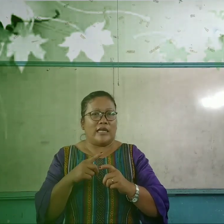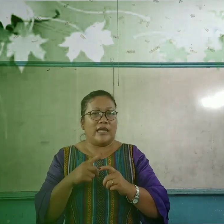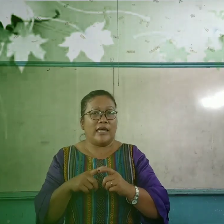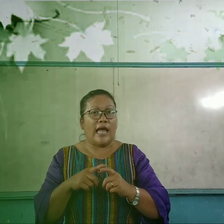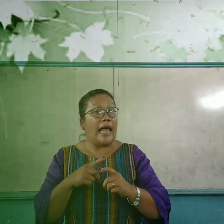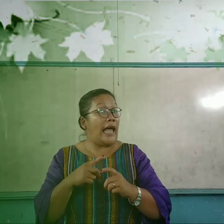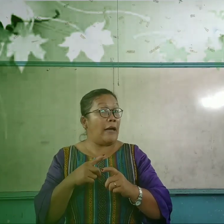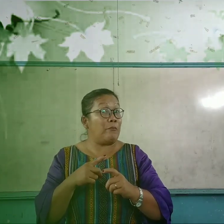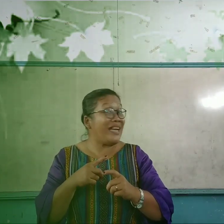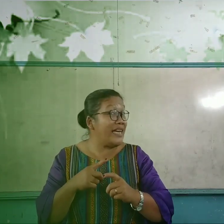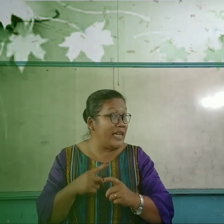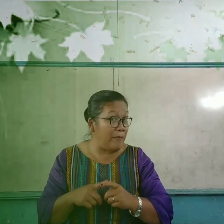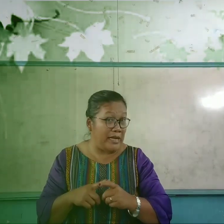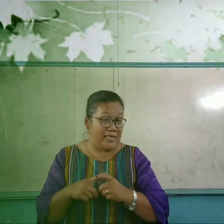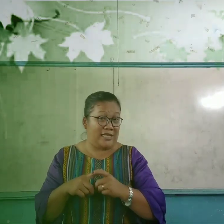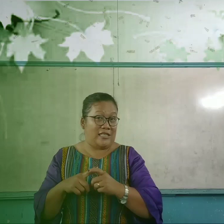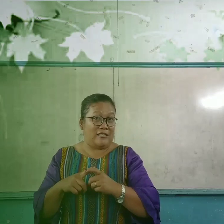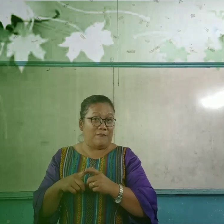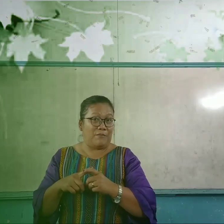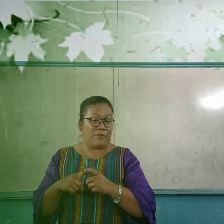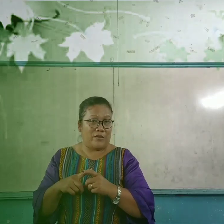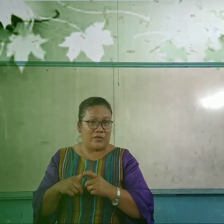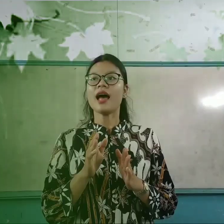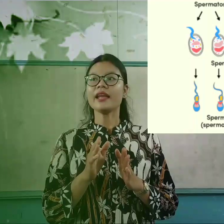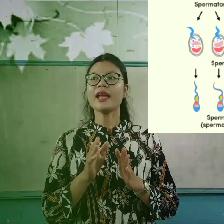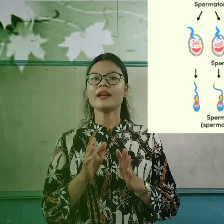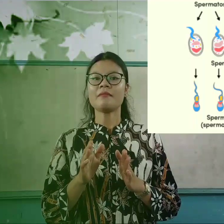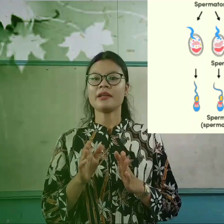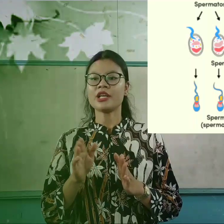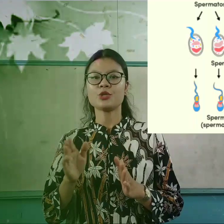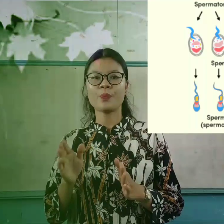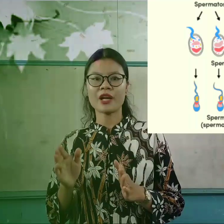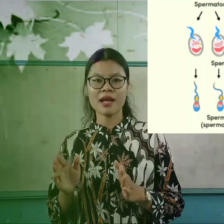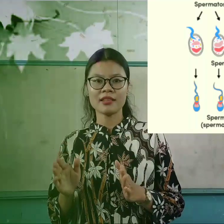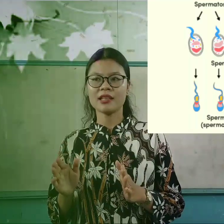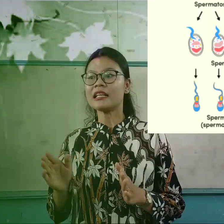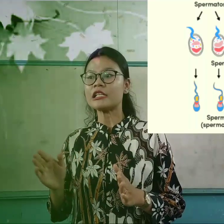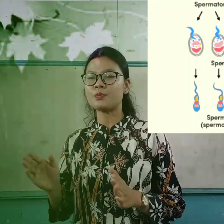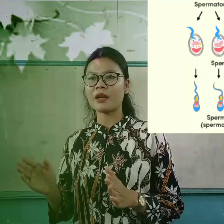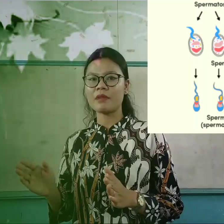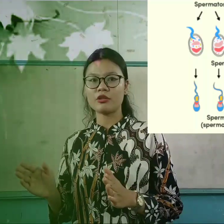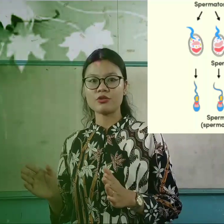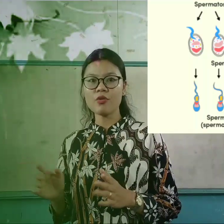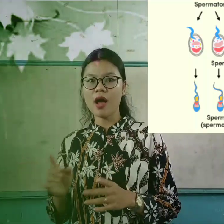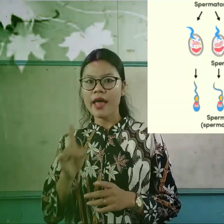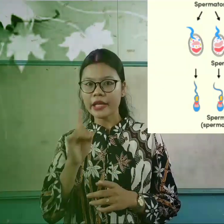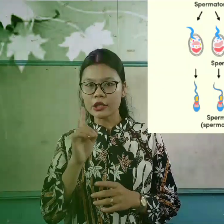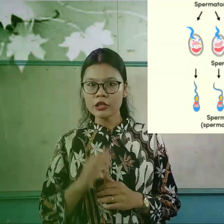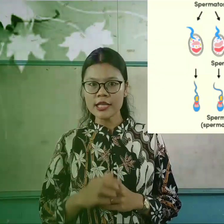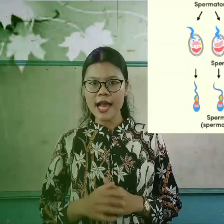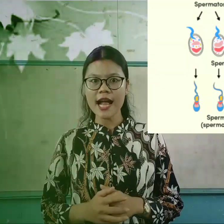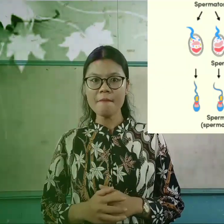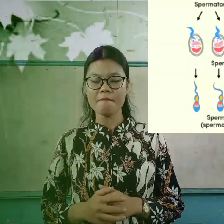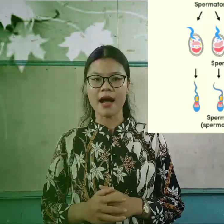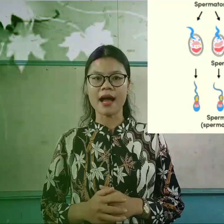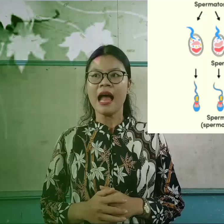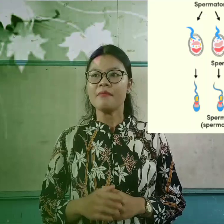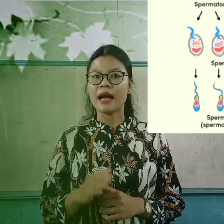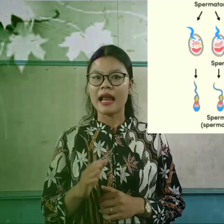di epididymis. Dari yang namanya spermatid ke spermatozoa itu tidak gampang, mengalami